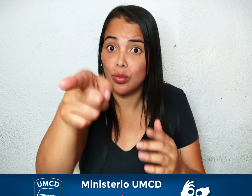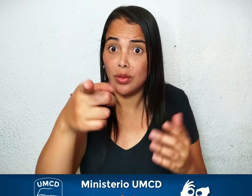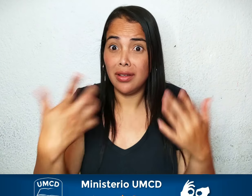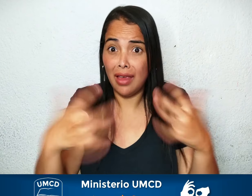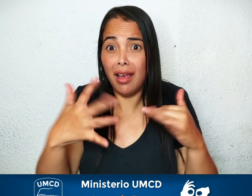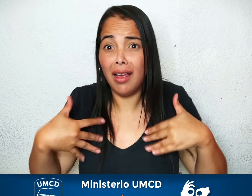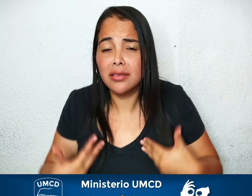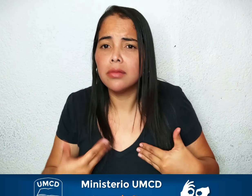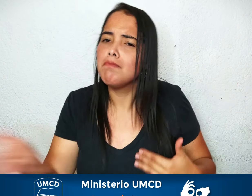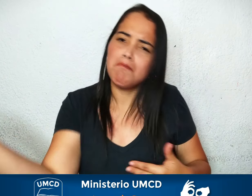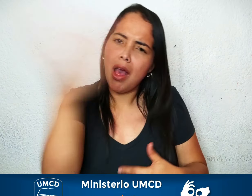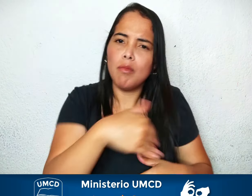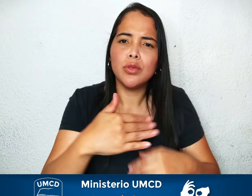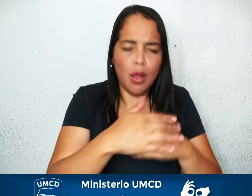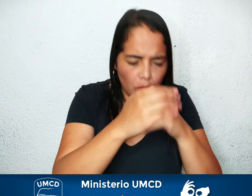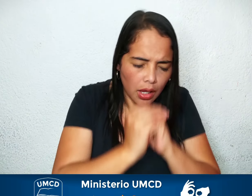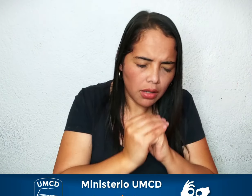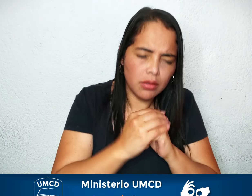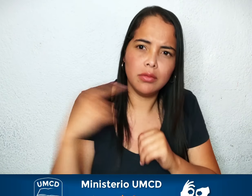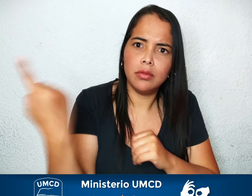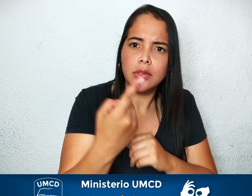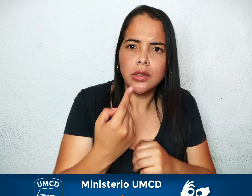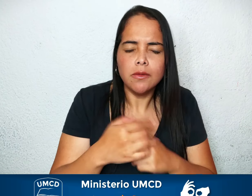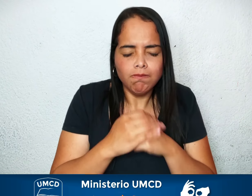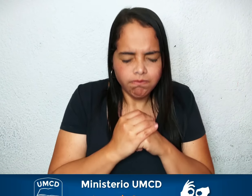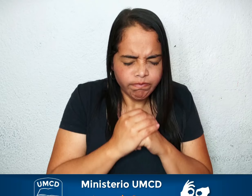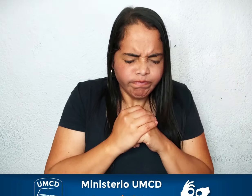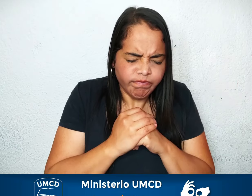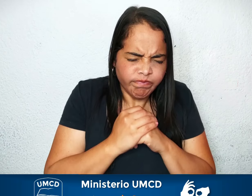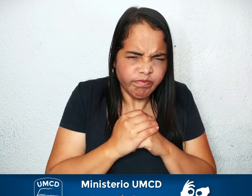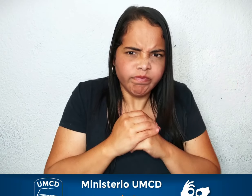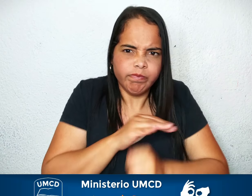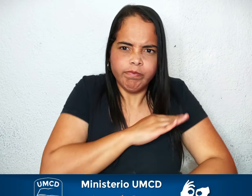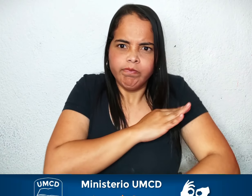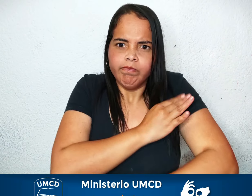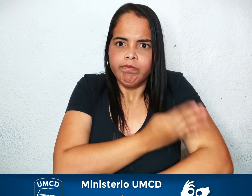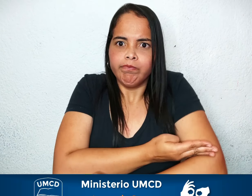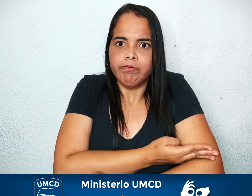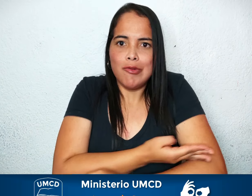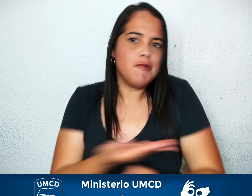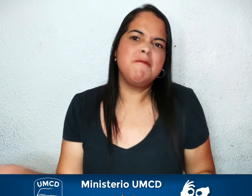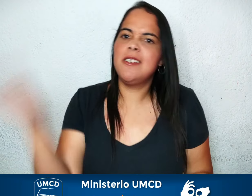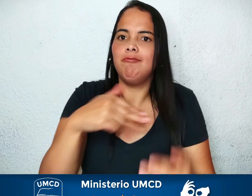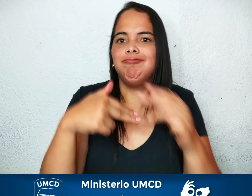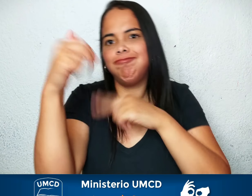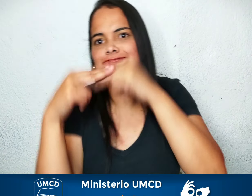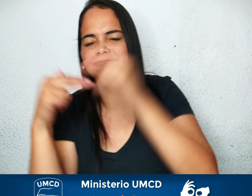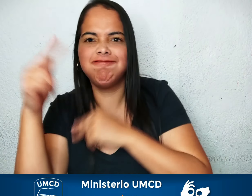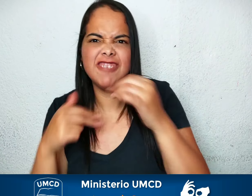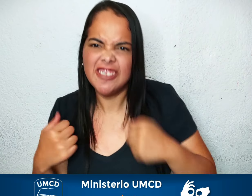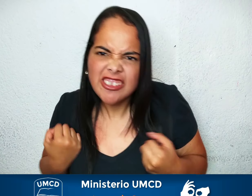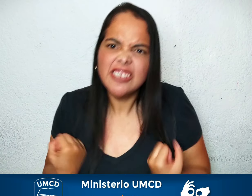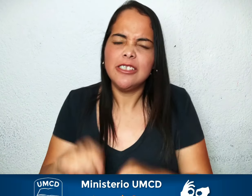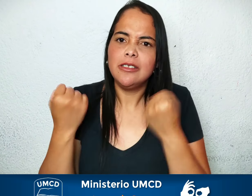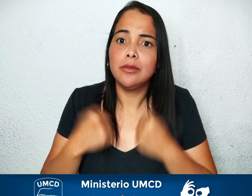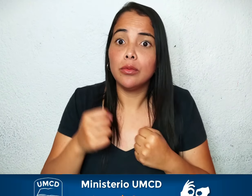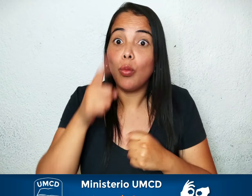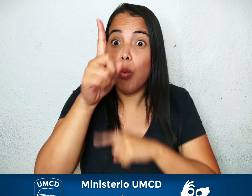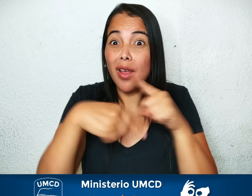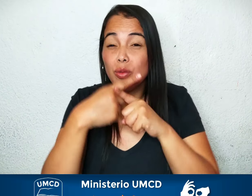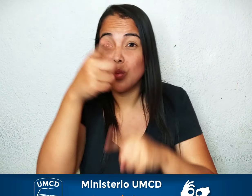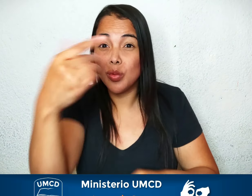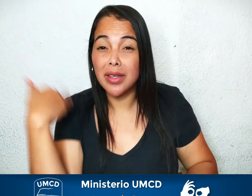él levantaba una oración. ¿Sabe? Cuando la tarea se pone más difícil, es cuando más